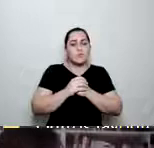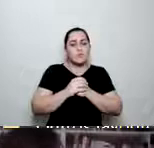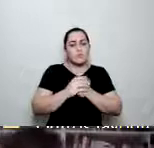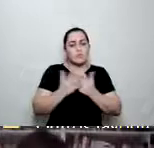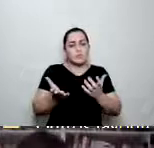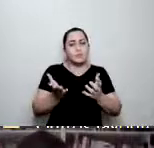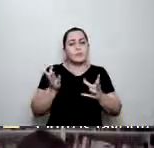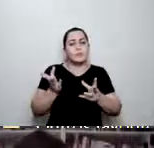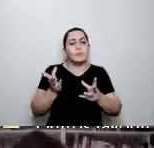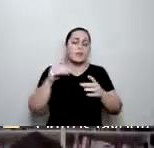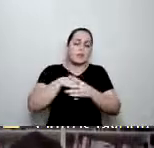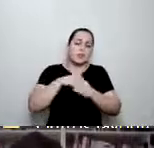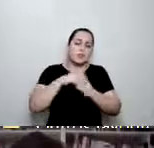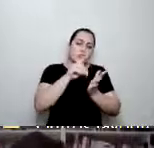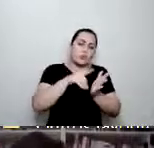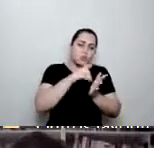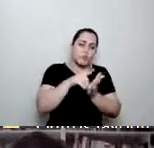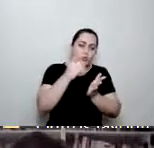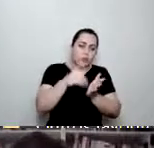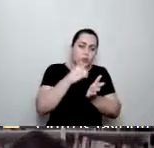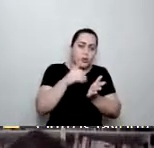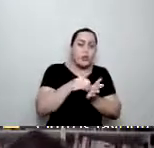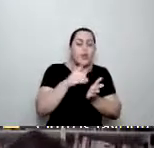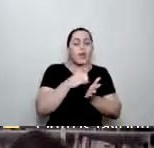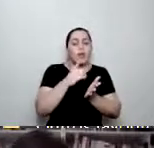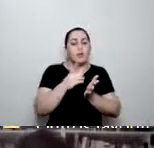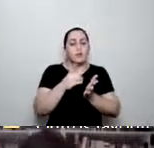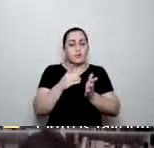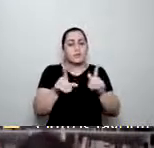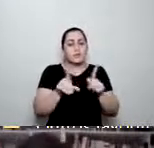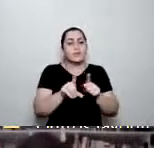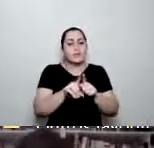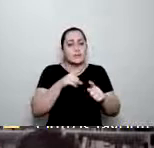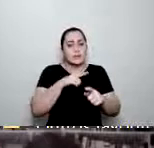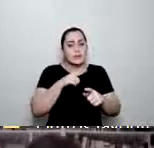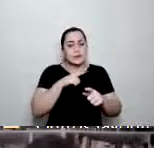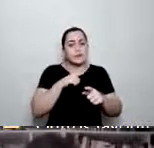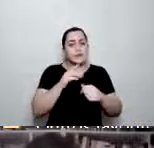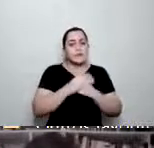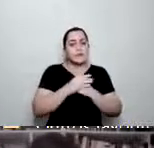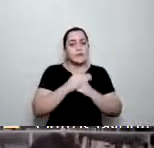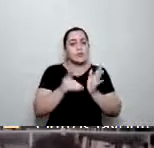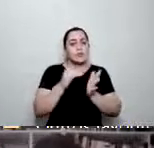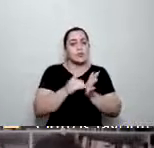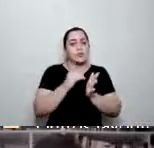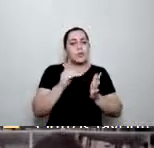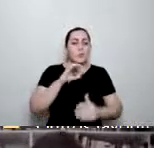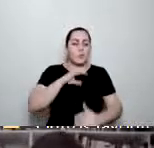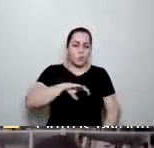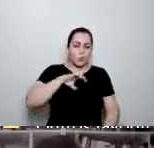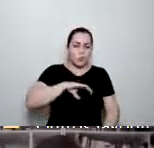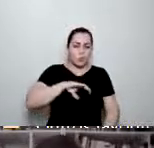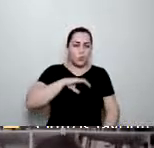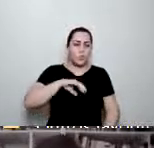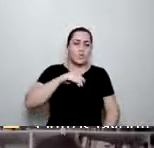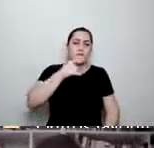através dos dicionários, né? Você tem, portanto, um grande dicionário português,